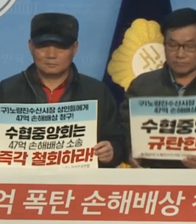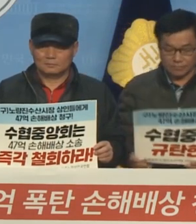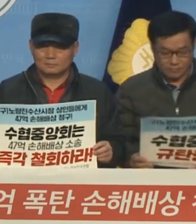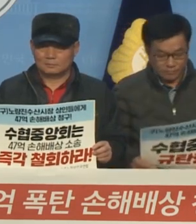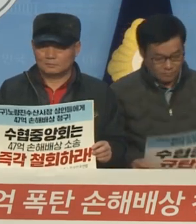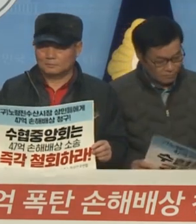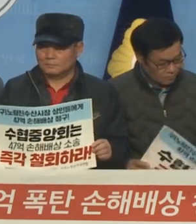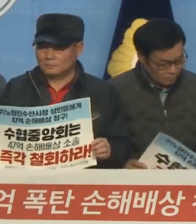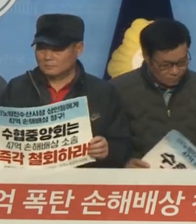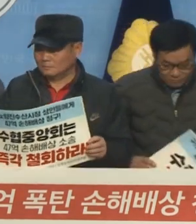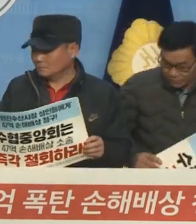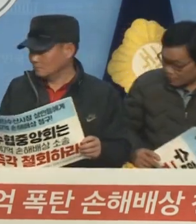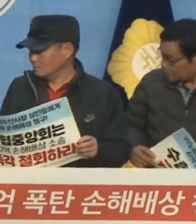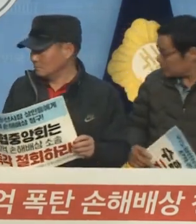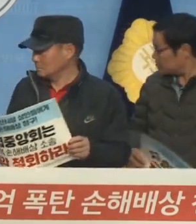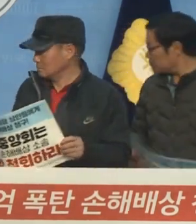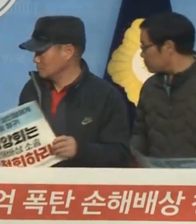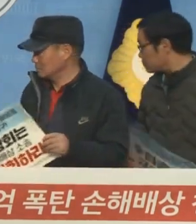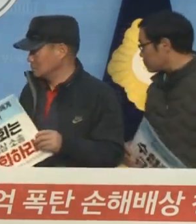이상으로 마치겠습니다. 감사합니다.